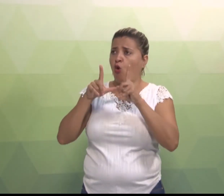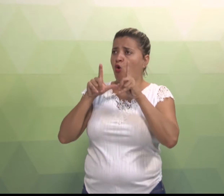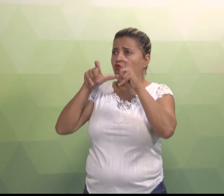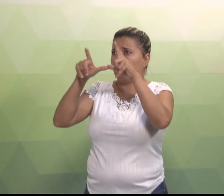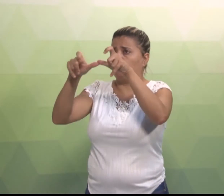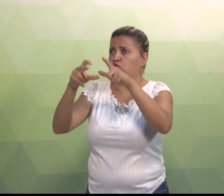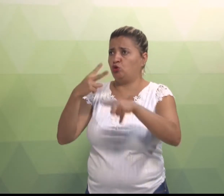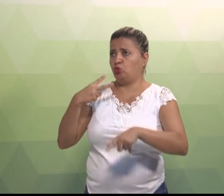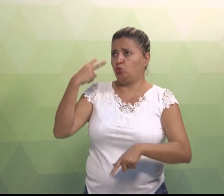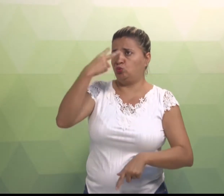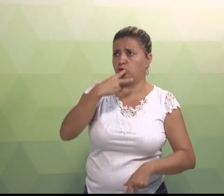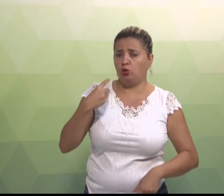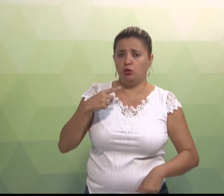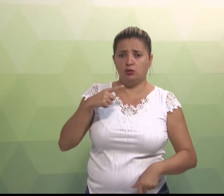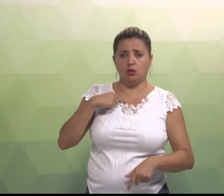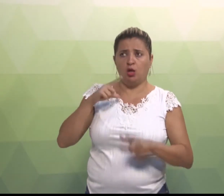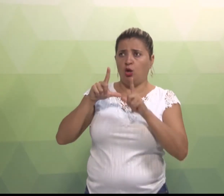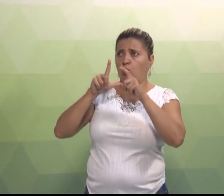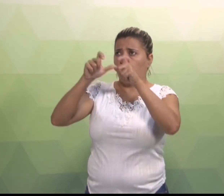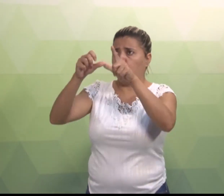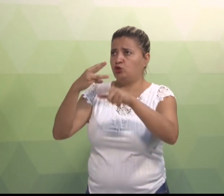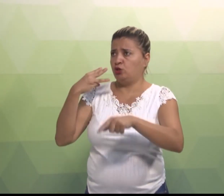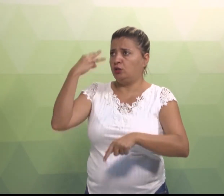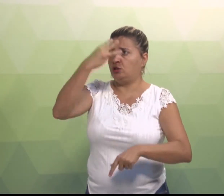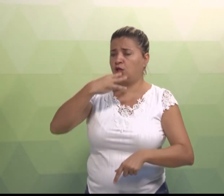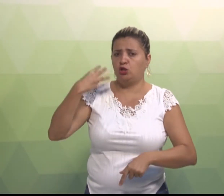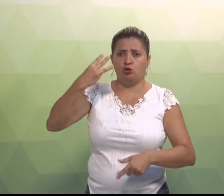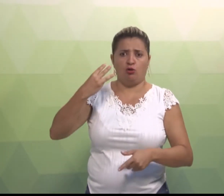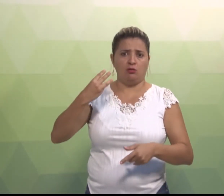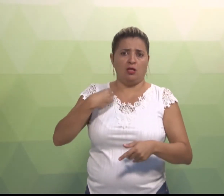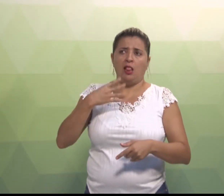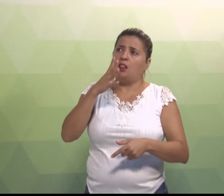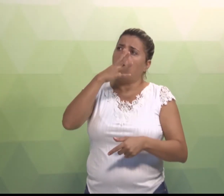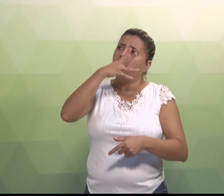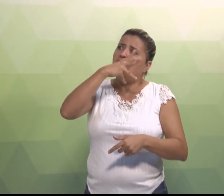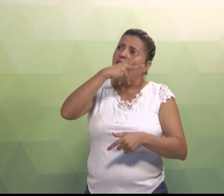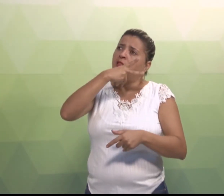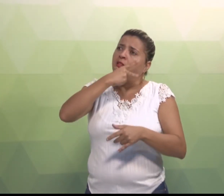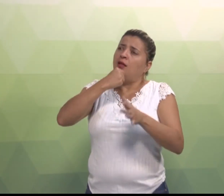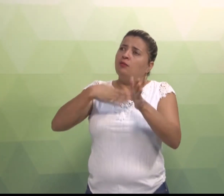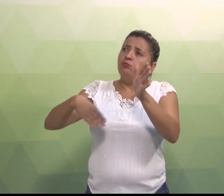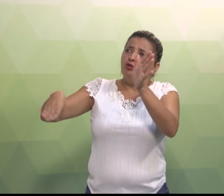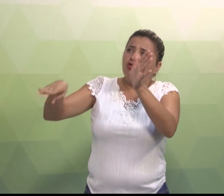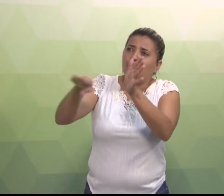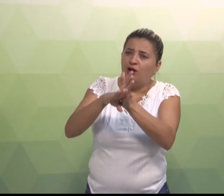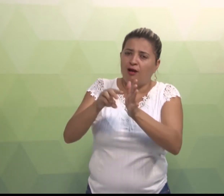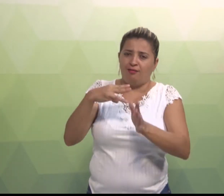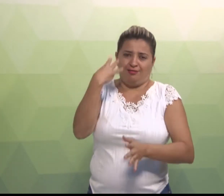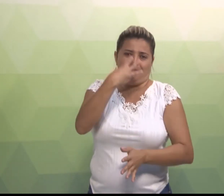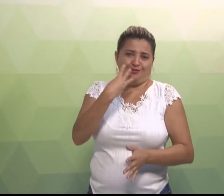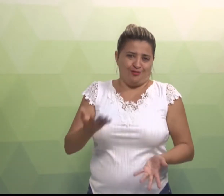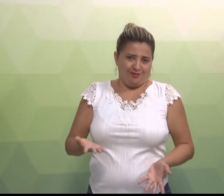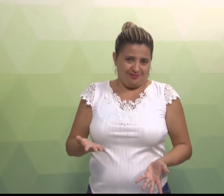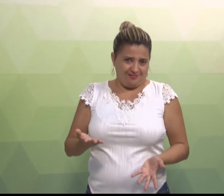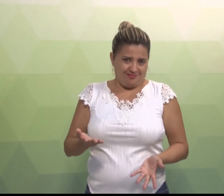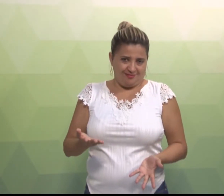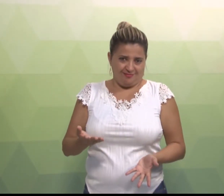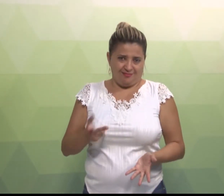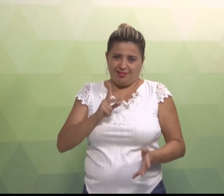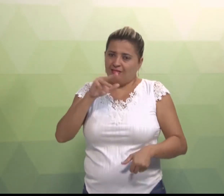vou viajar 2 horas. Viajei com um período, por exemplo, de 3 horas. Demorou chegar, vamos dizer, 3 horas de